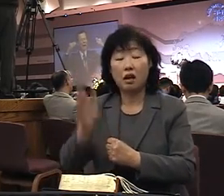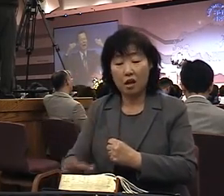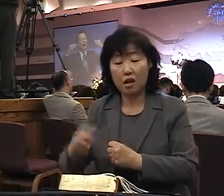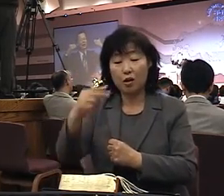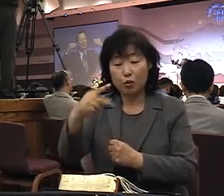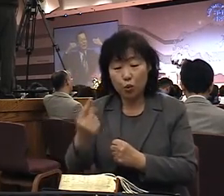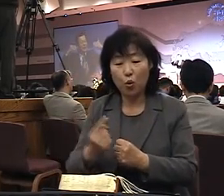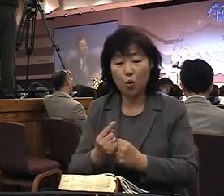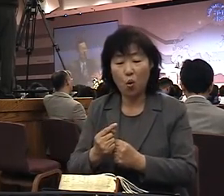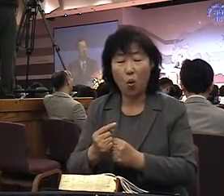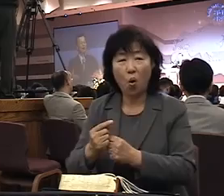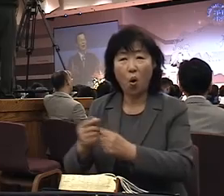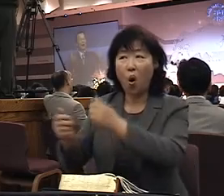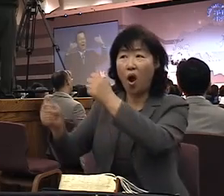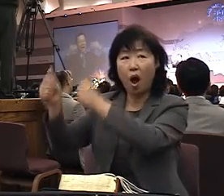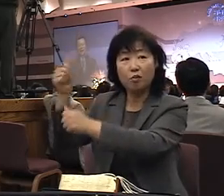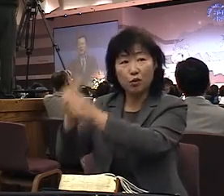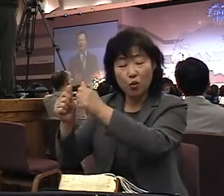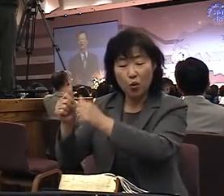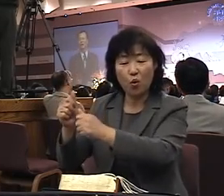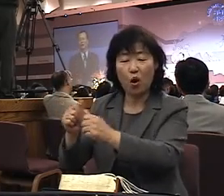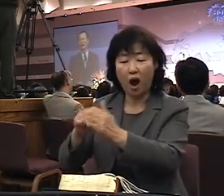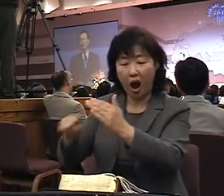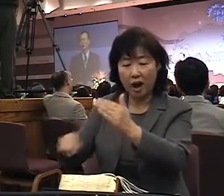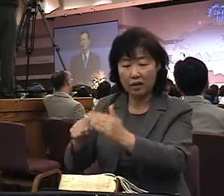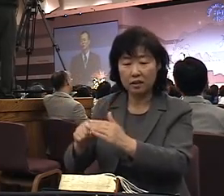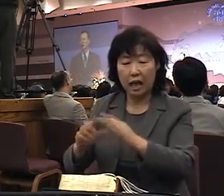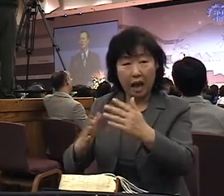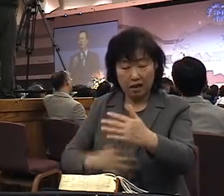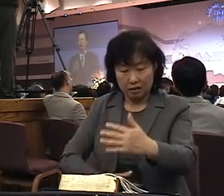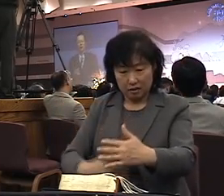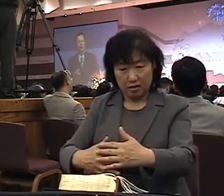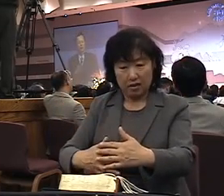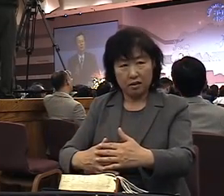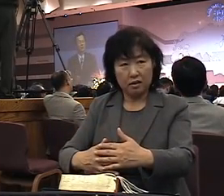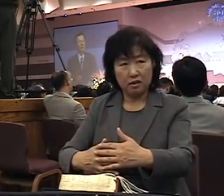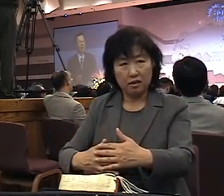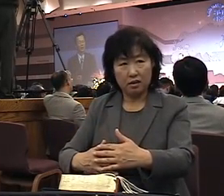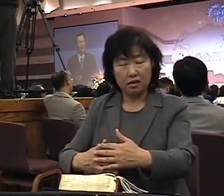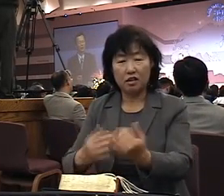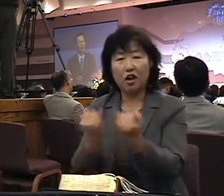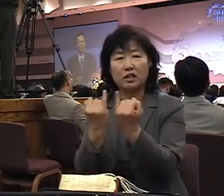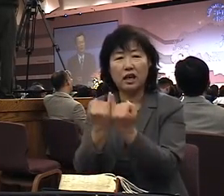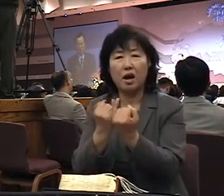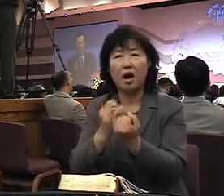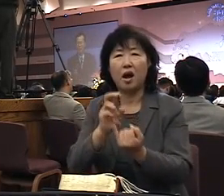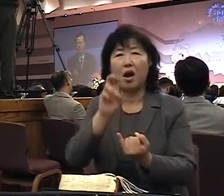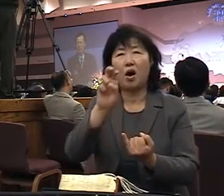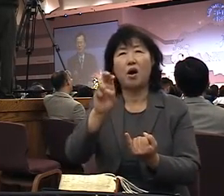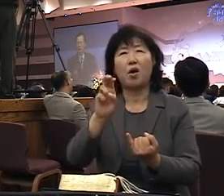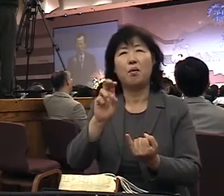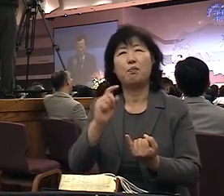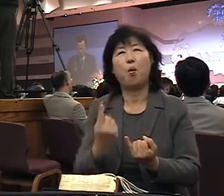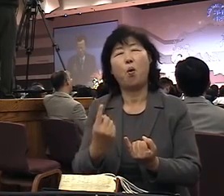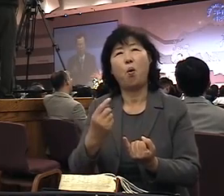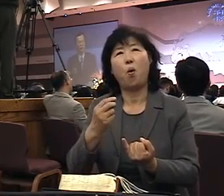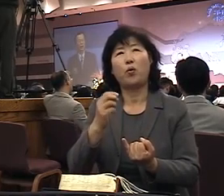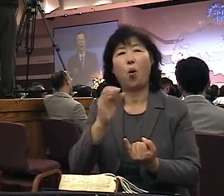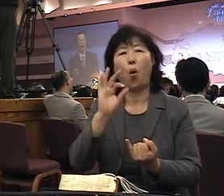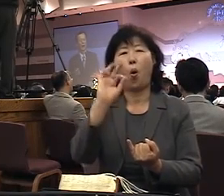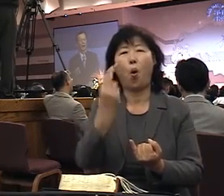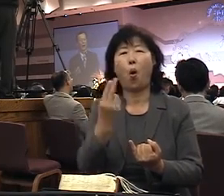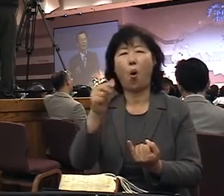그래도 그 가문 안에서 아이를 갖게 됨으로써 그의 모욕을 씻으려하여 그의 모습,